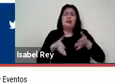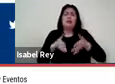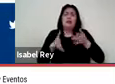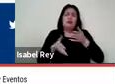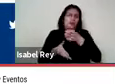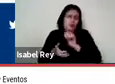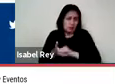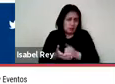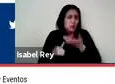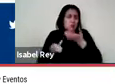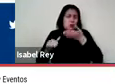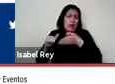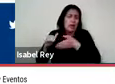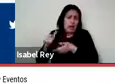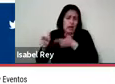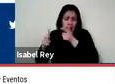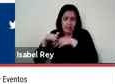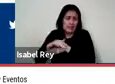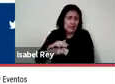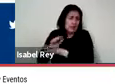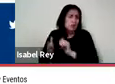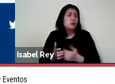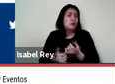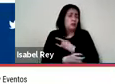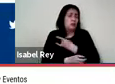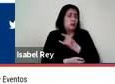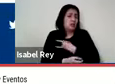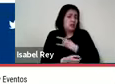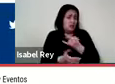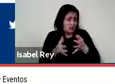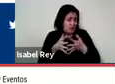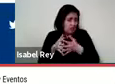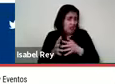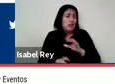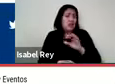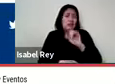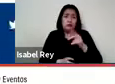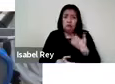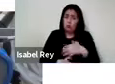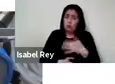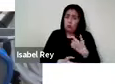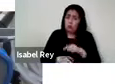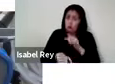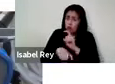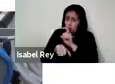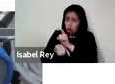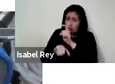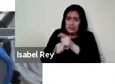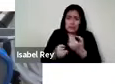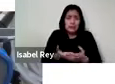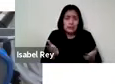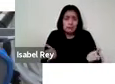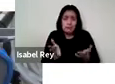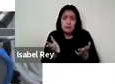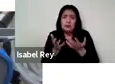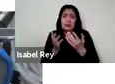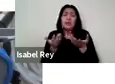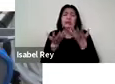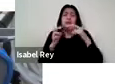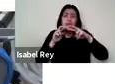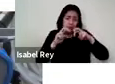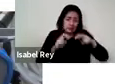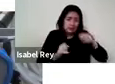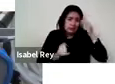de California. Realmente el impulso y el impacto de empezar a formar y a propiciar actividad a través de la indagación